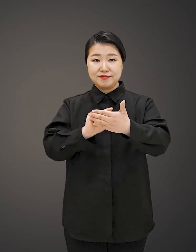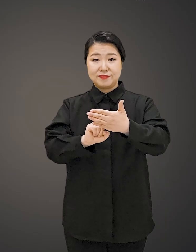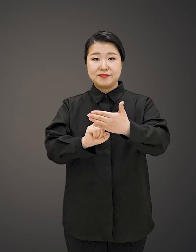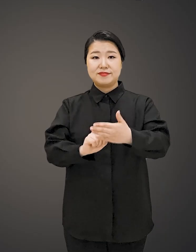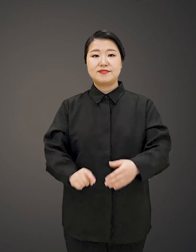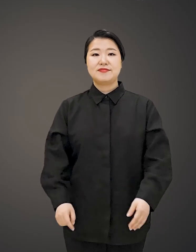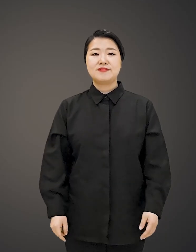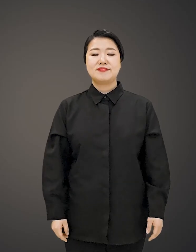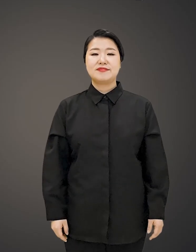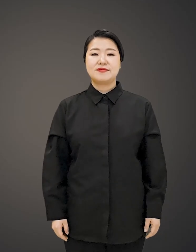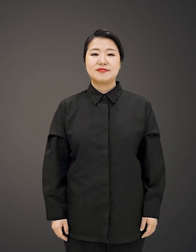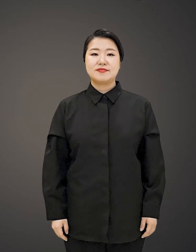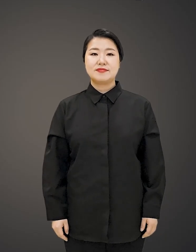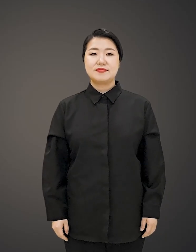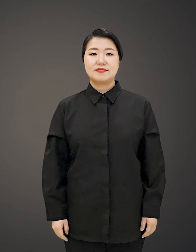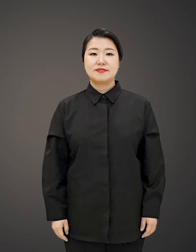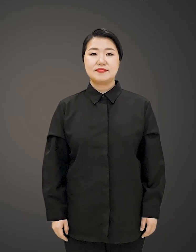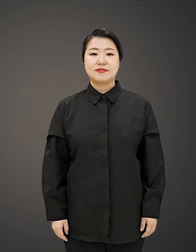반짝이는 마음들.